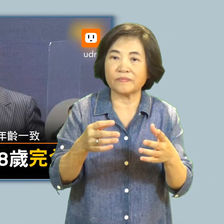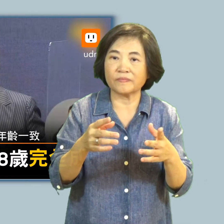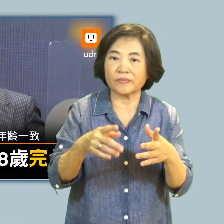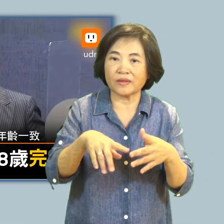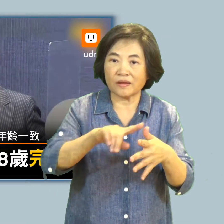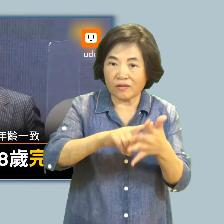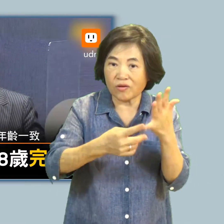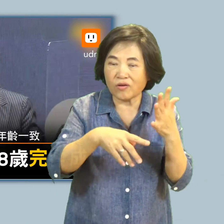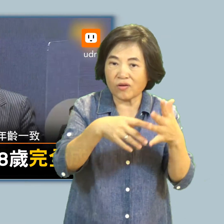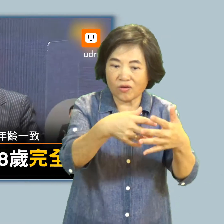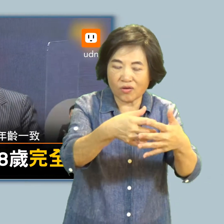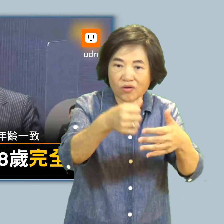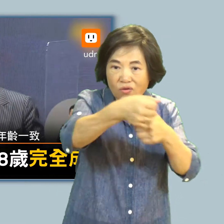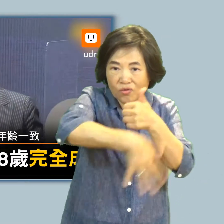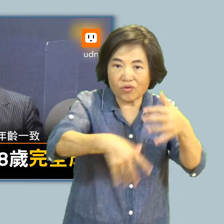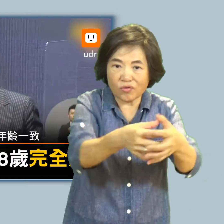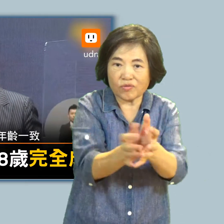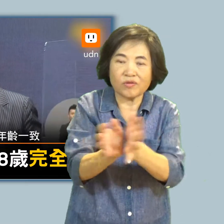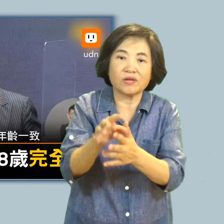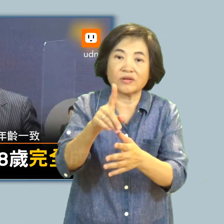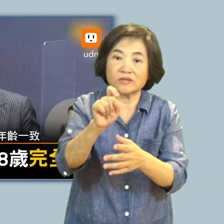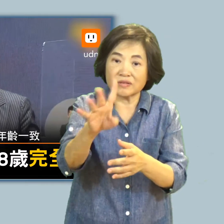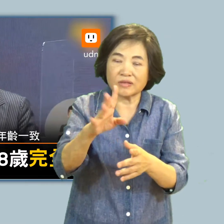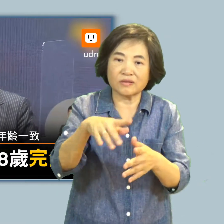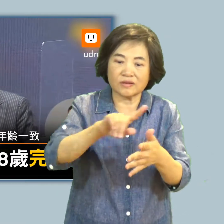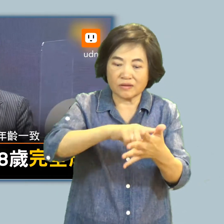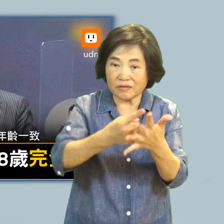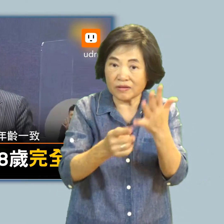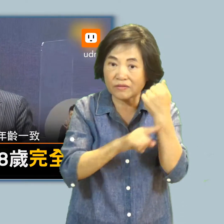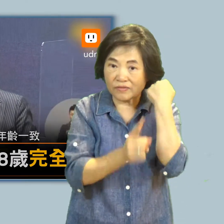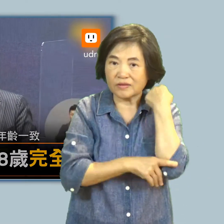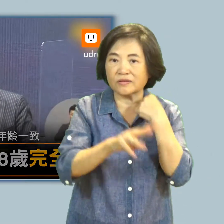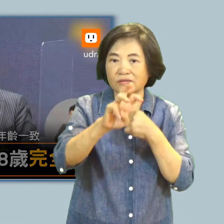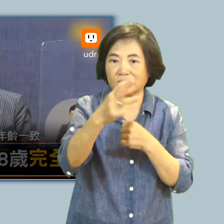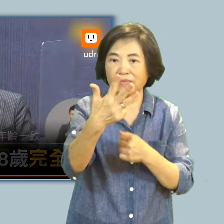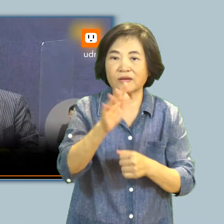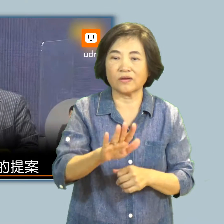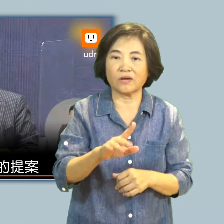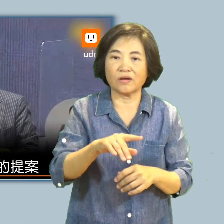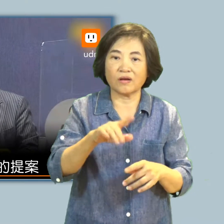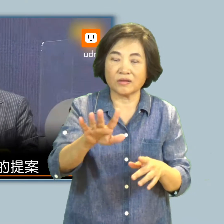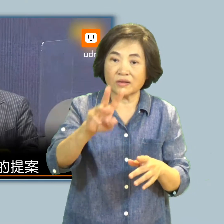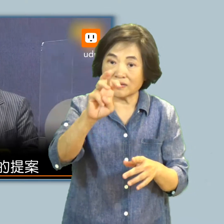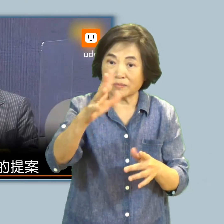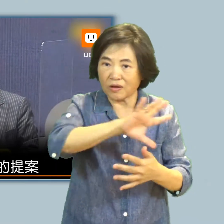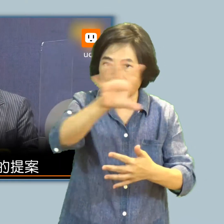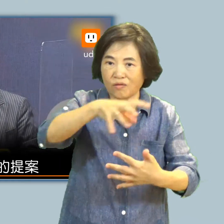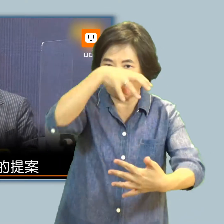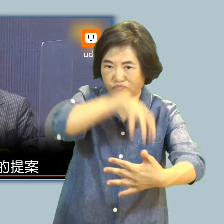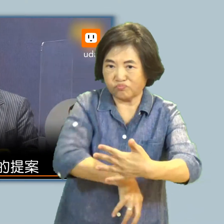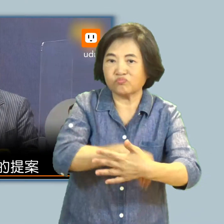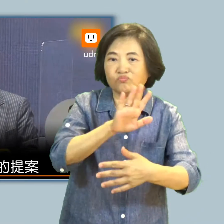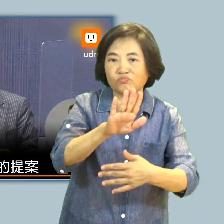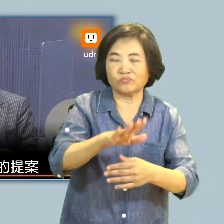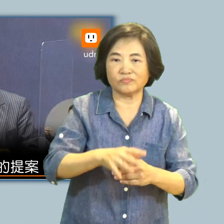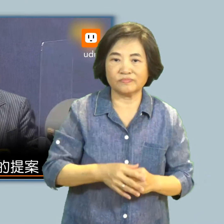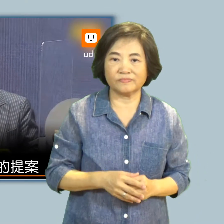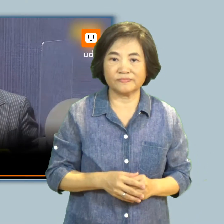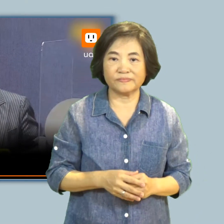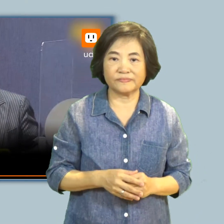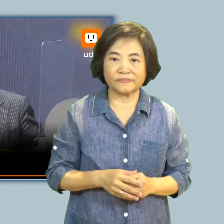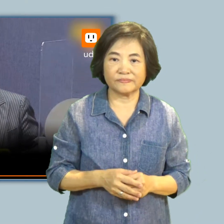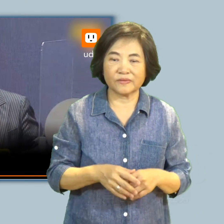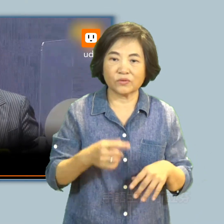过的14个部会所提出的38项的法案，那这是一个包裹式的提案